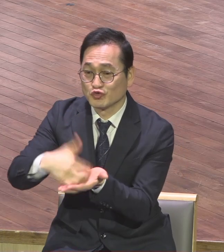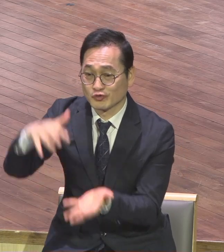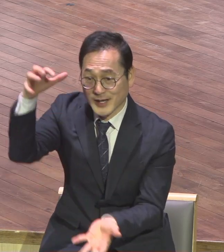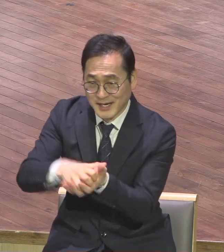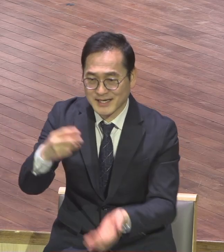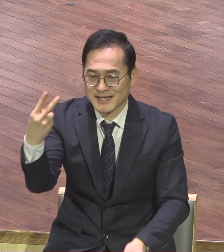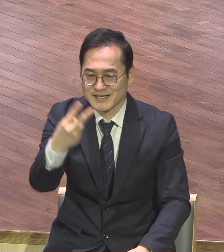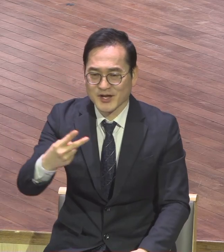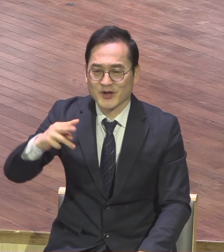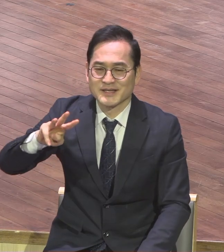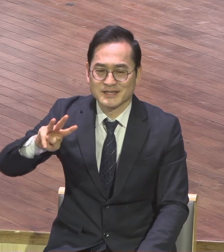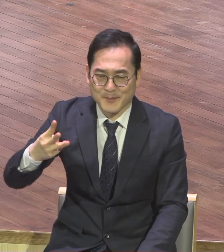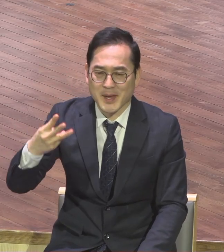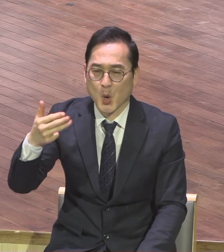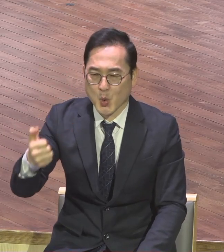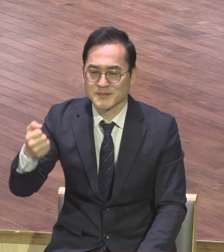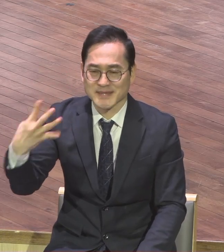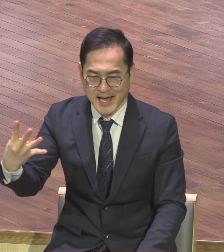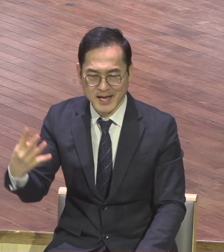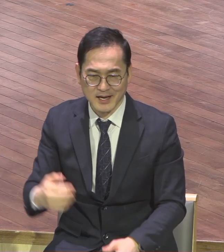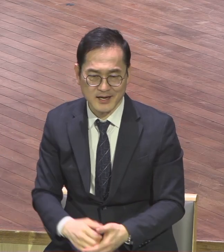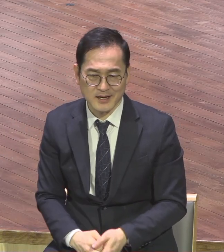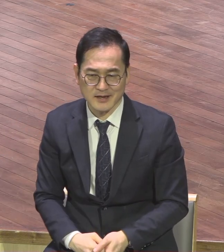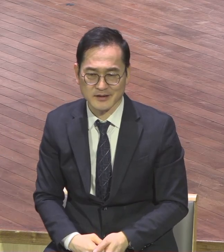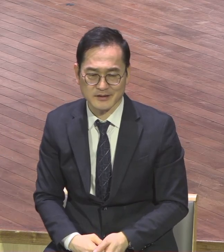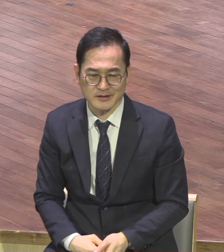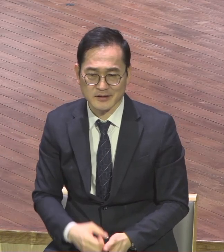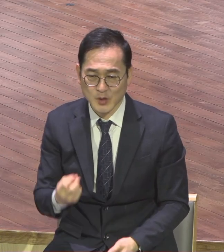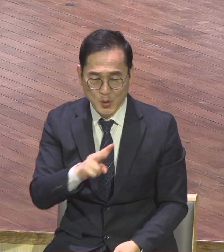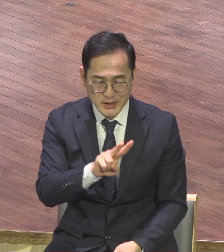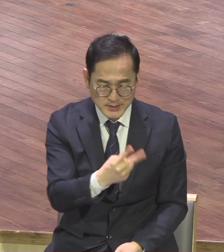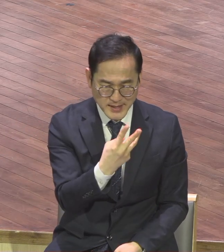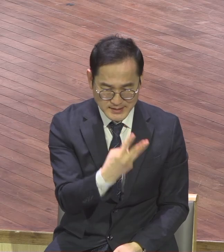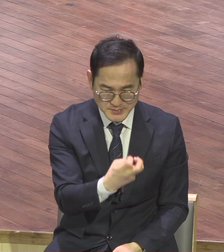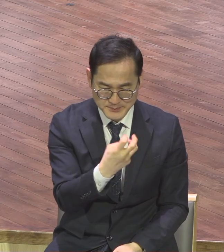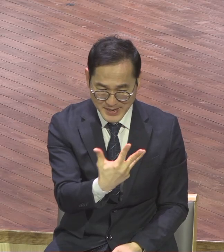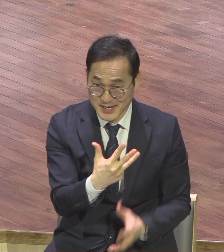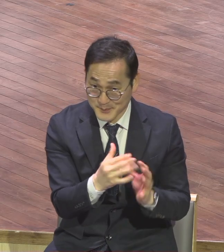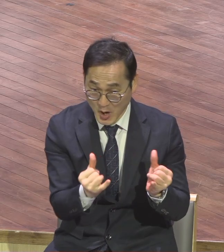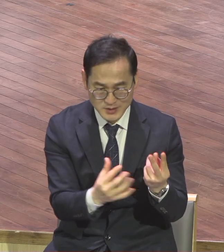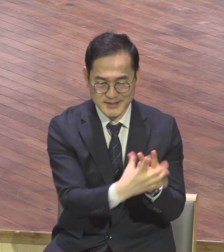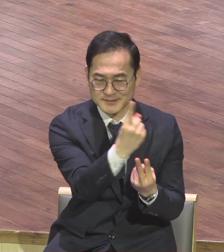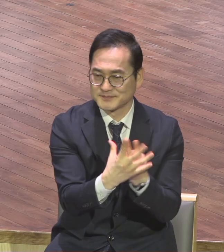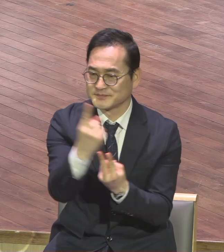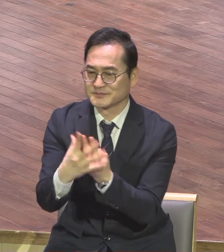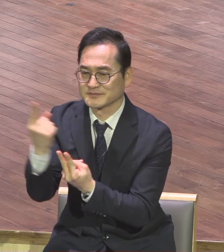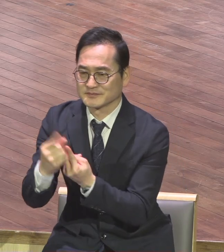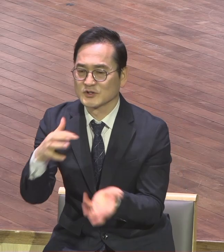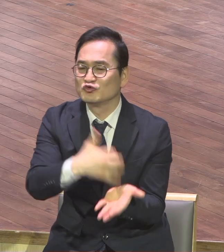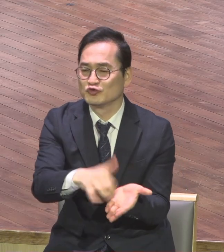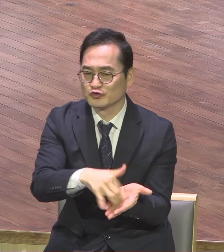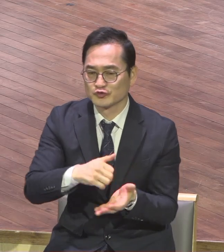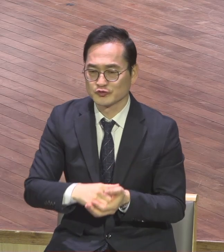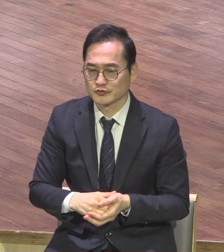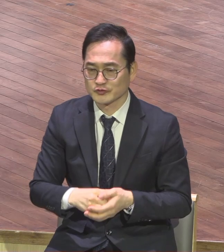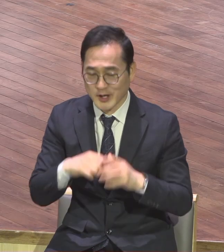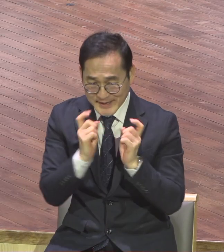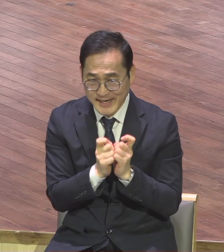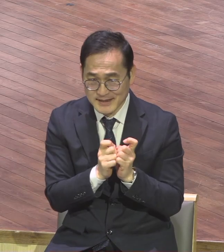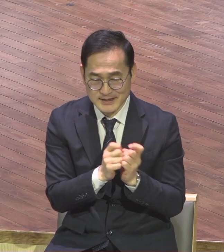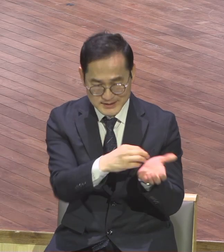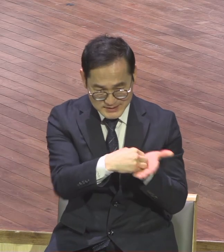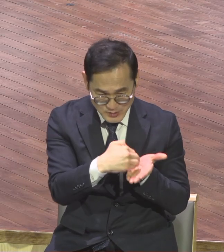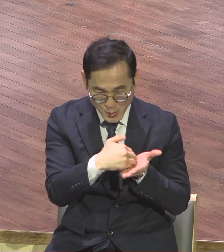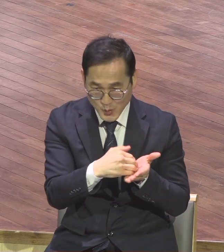2,354조는 3인 1조입니다. 그 다음에 238명은 2인 1조입니다. 그 다음 개인이 지금 등록한